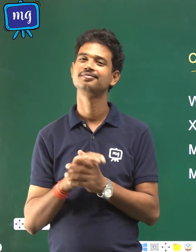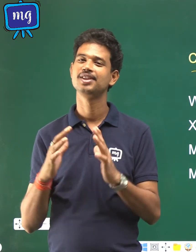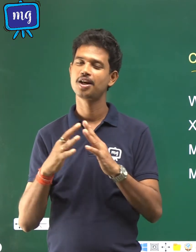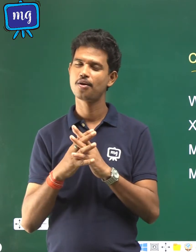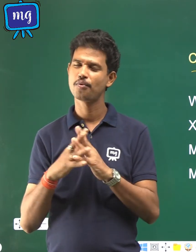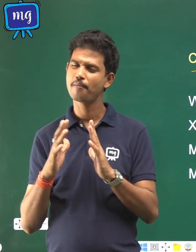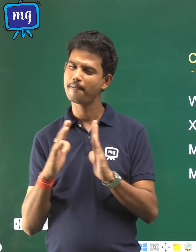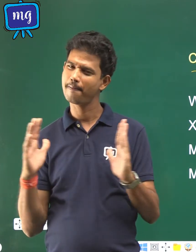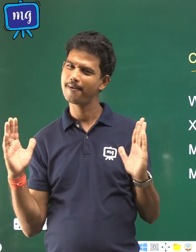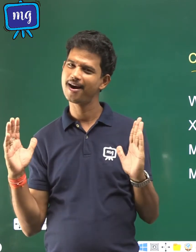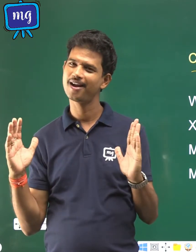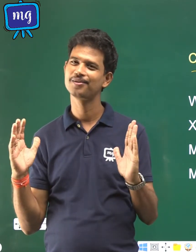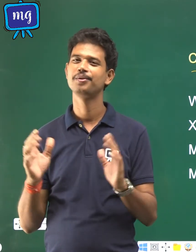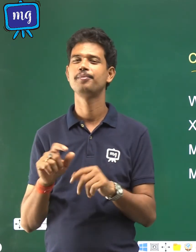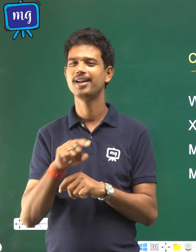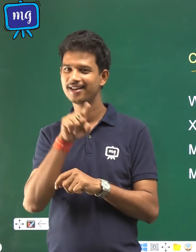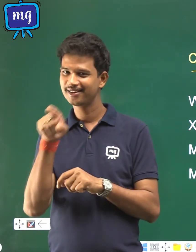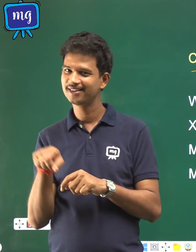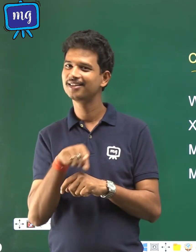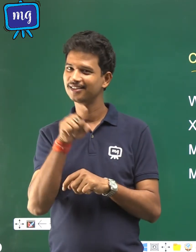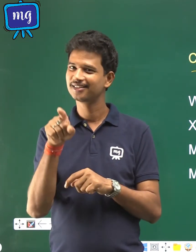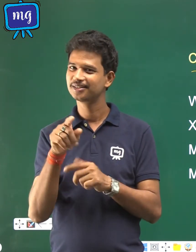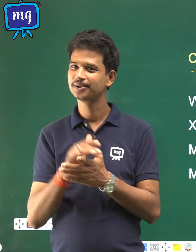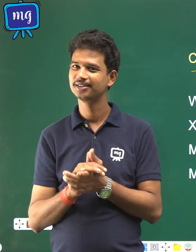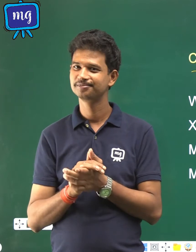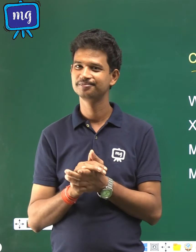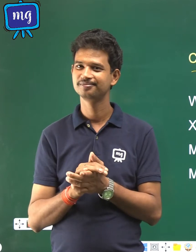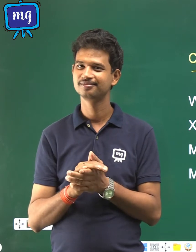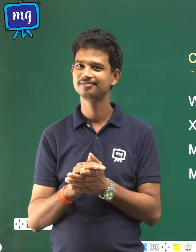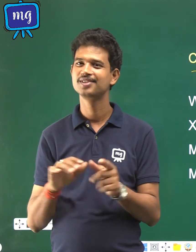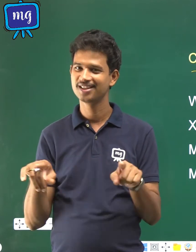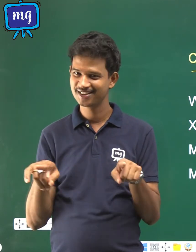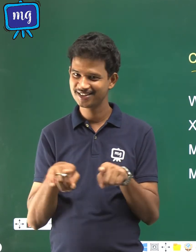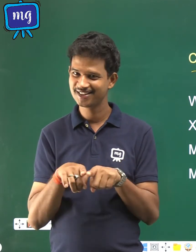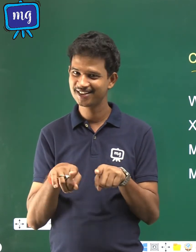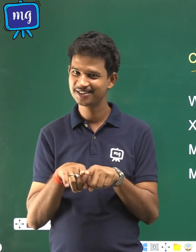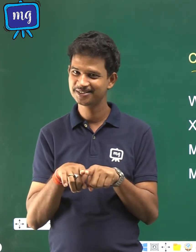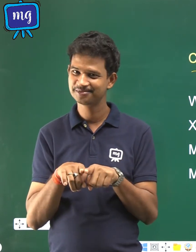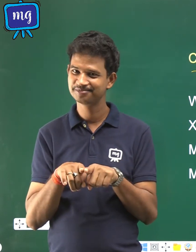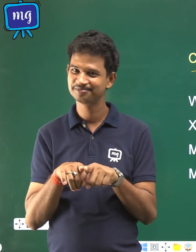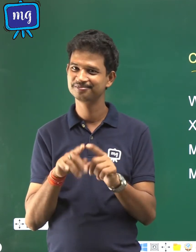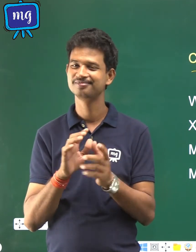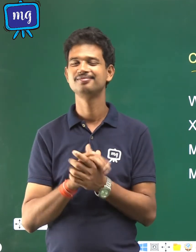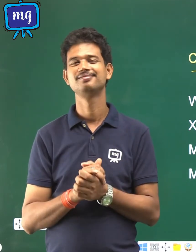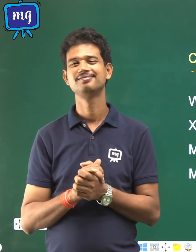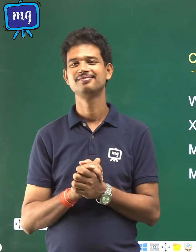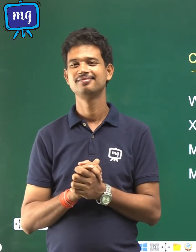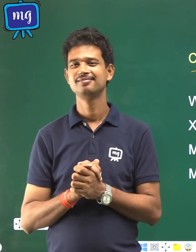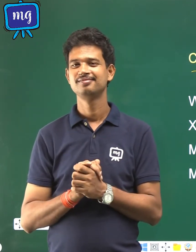हमने सर्कल बनाया, कैपिटल W को हमने सर्कल